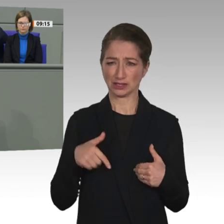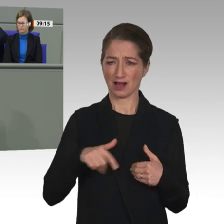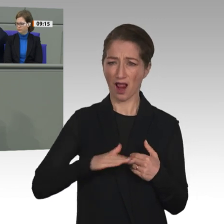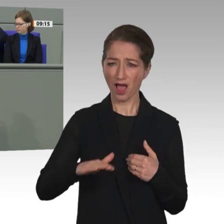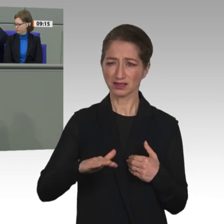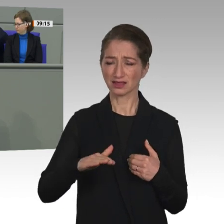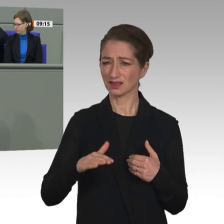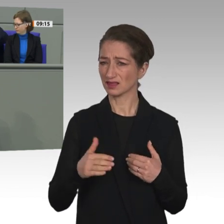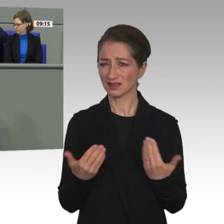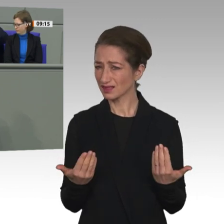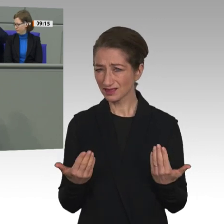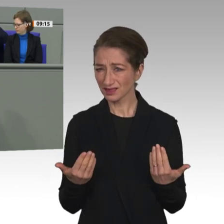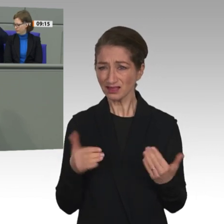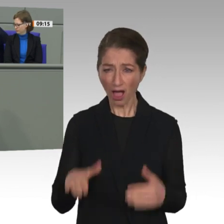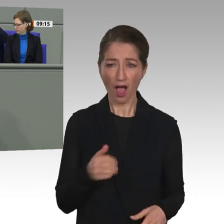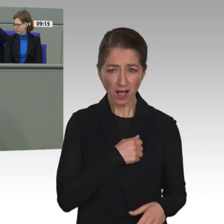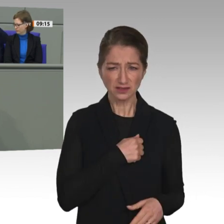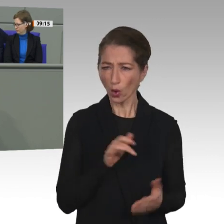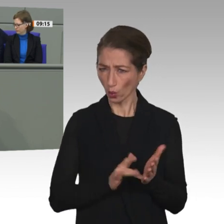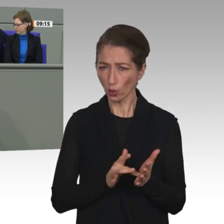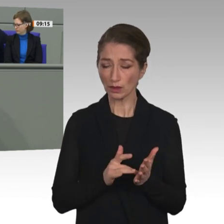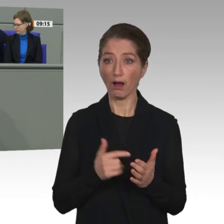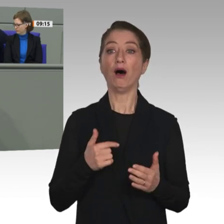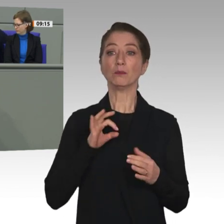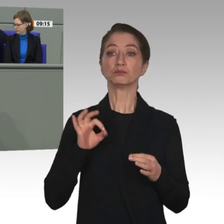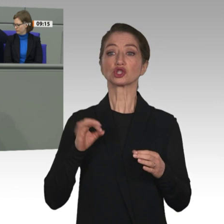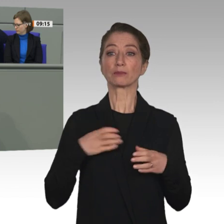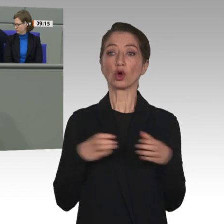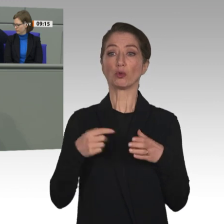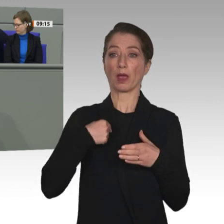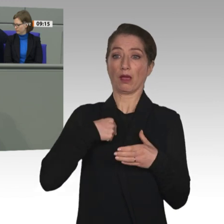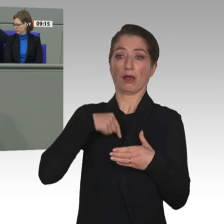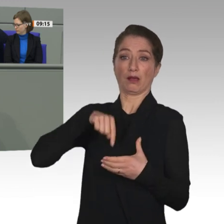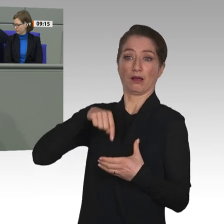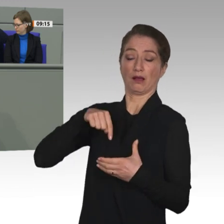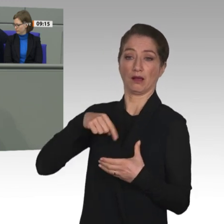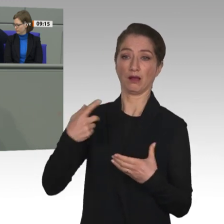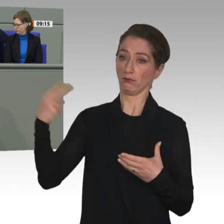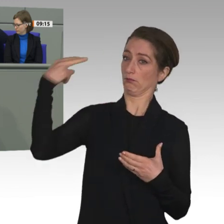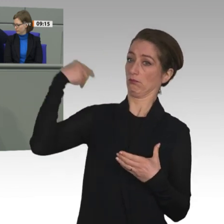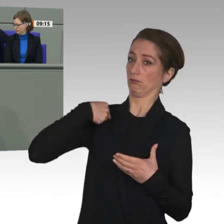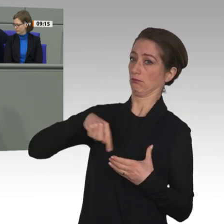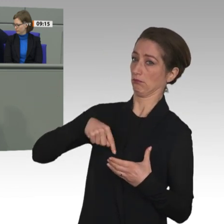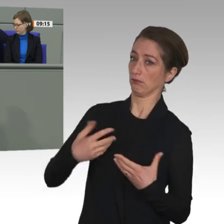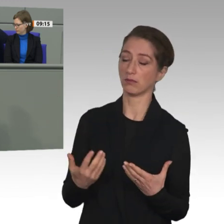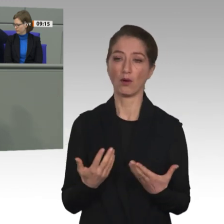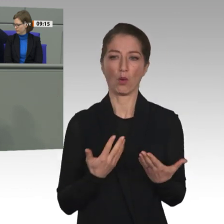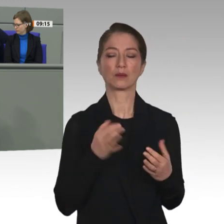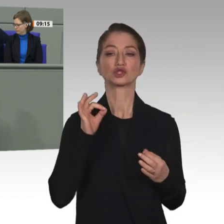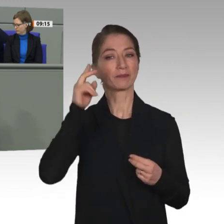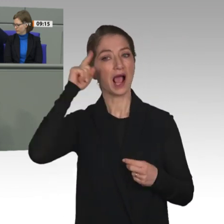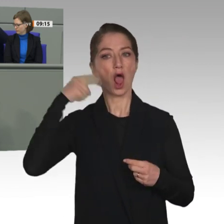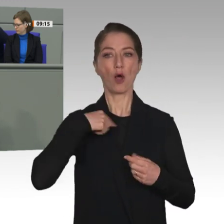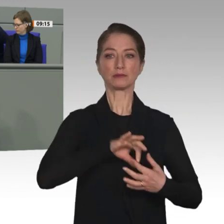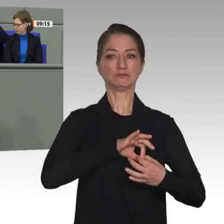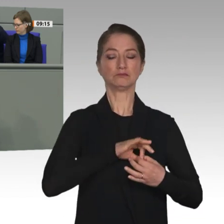Angst haben. Angst haben, weil sie einer bestimmten Gruppe angehören, weil sie einen bestimmten Glauben haben und weil sie das Gefühl haben,